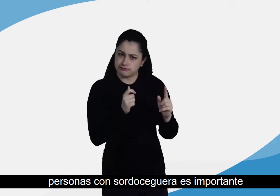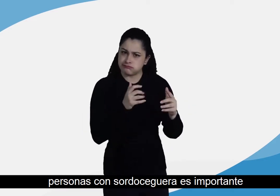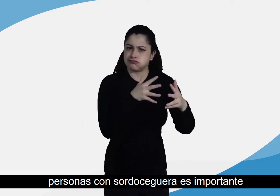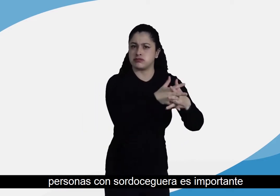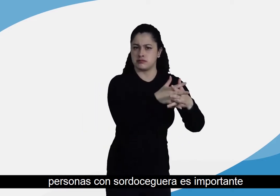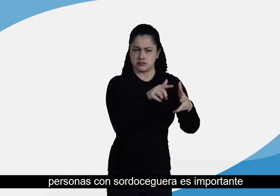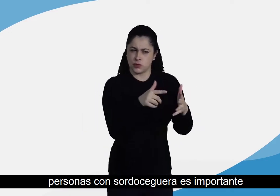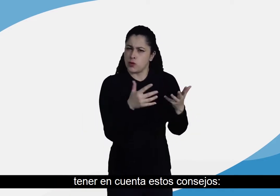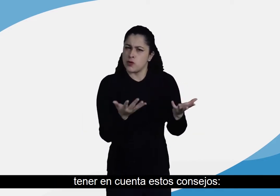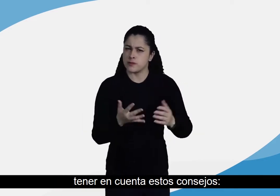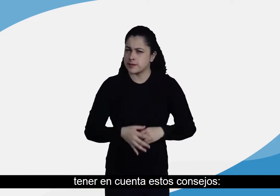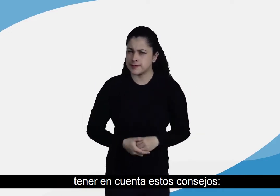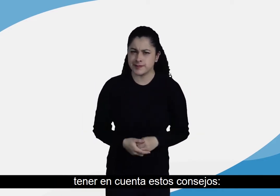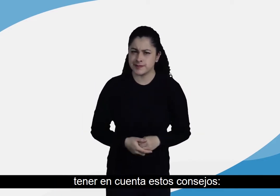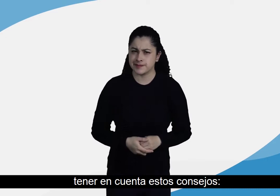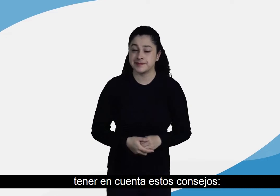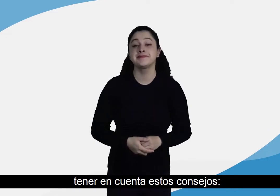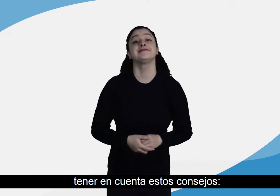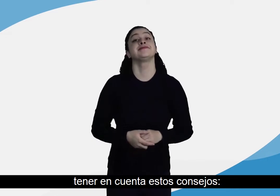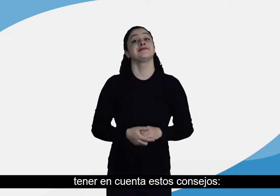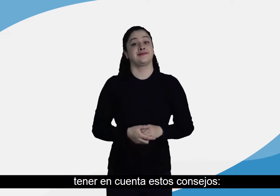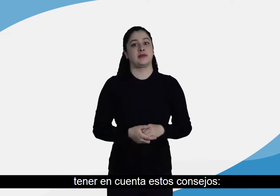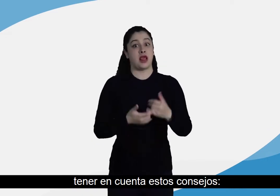tener en cuenta estos consejos.